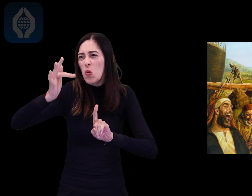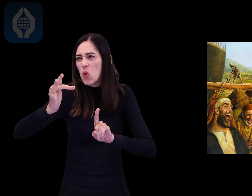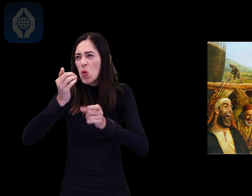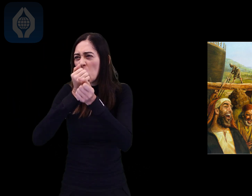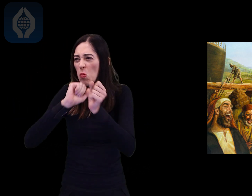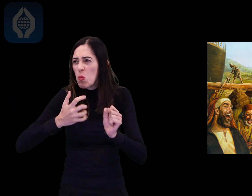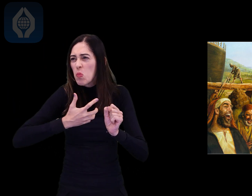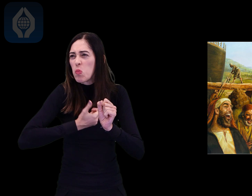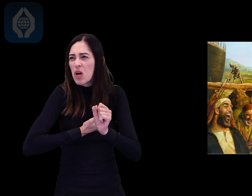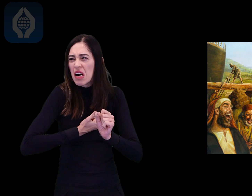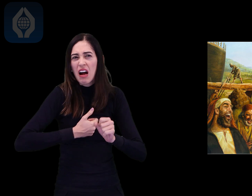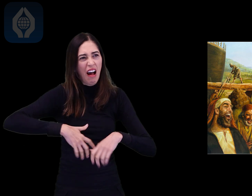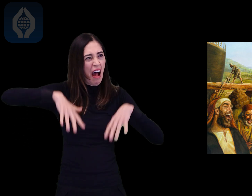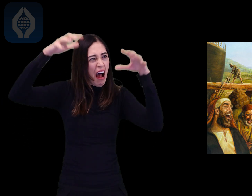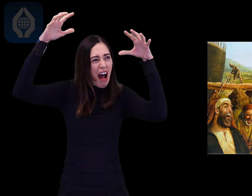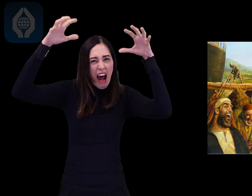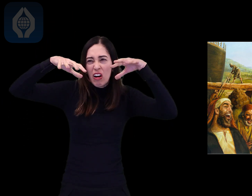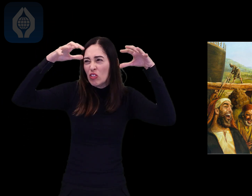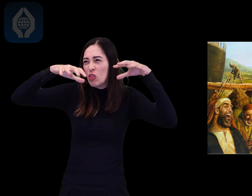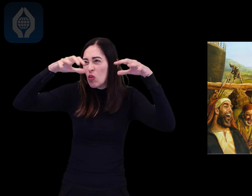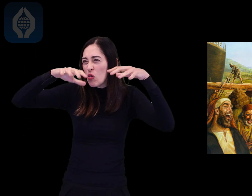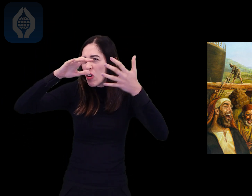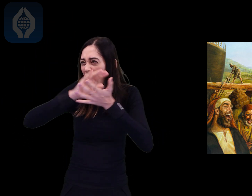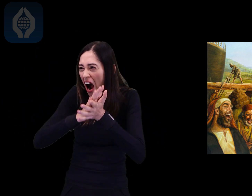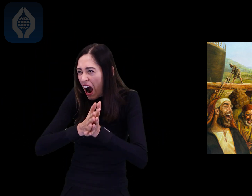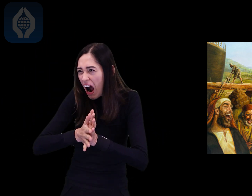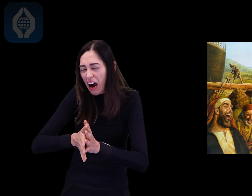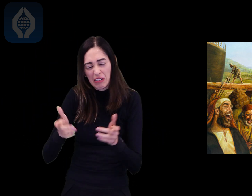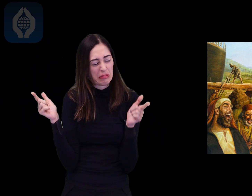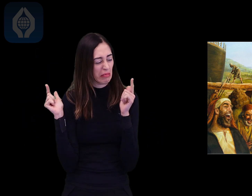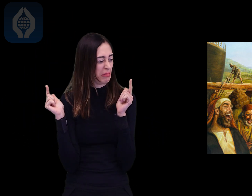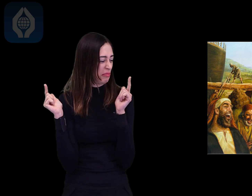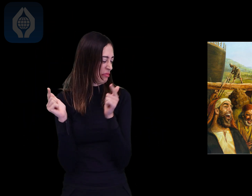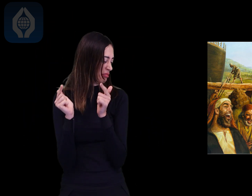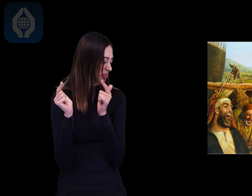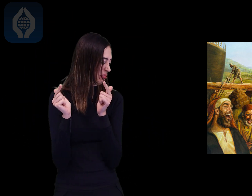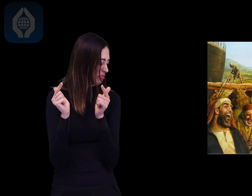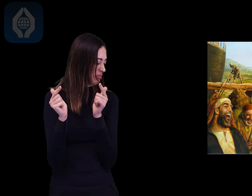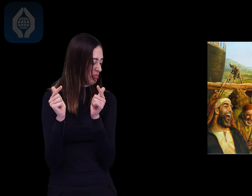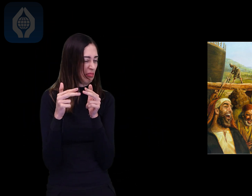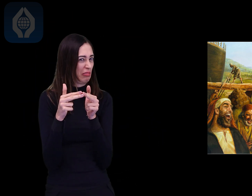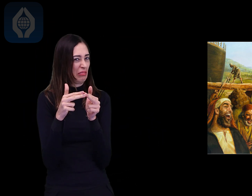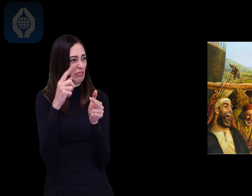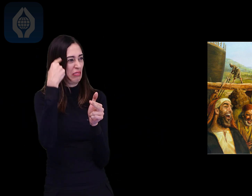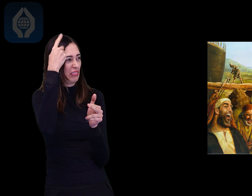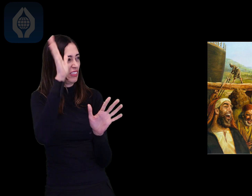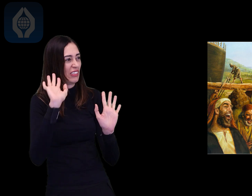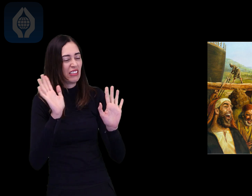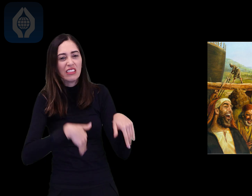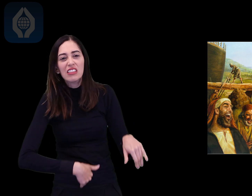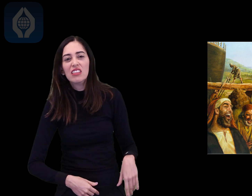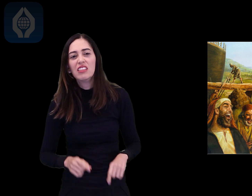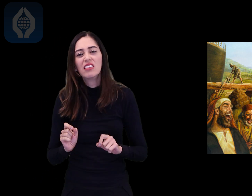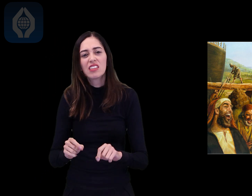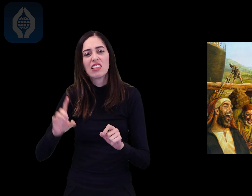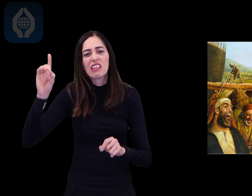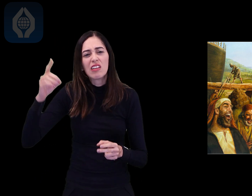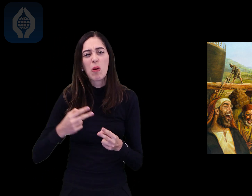mundo com um grande dilúvio. Deus esperou pacientemente 120 anos para que eles se arrependessem, mas ele